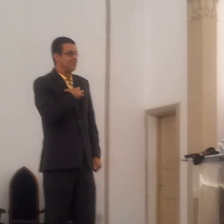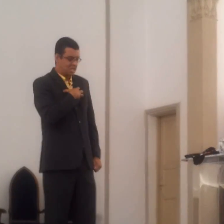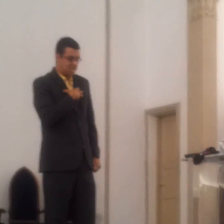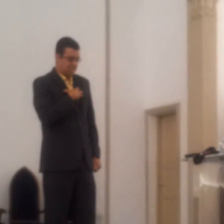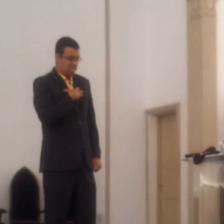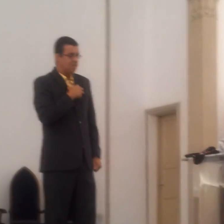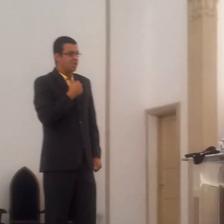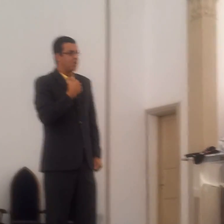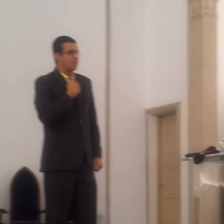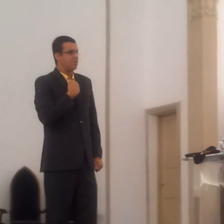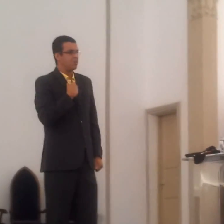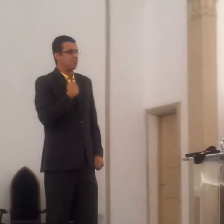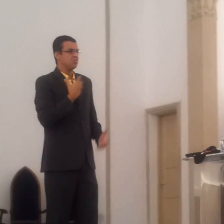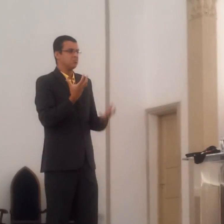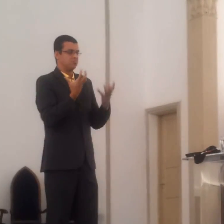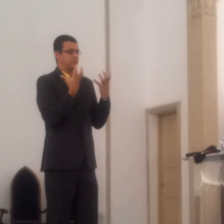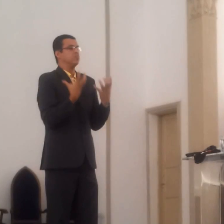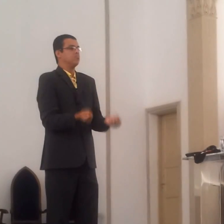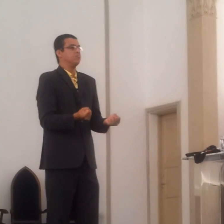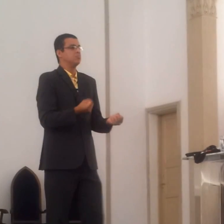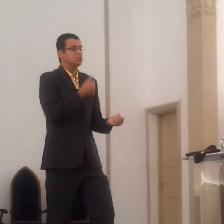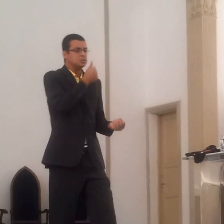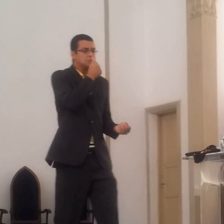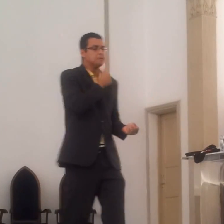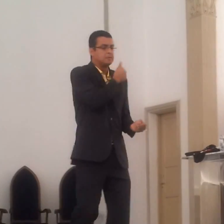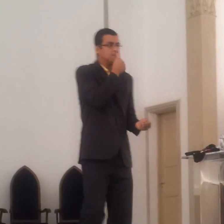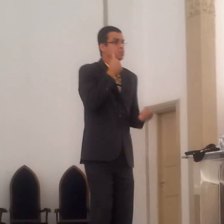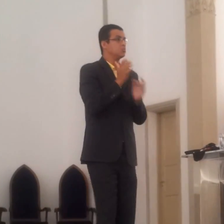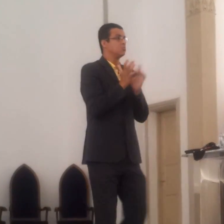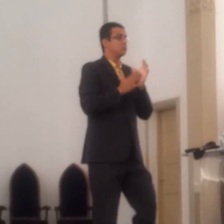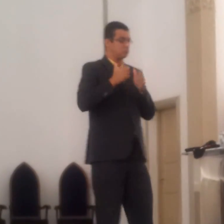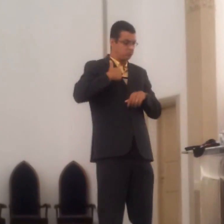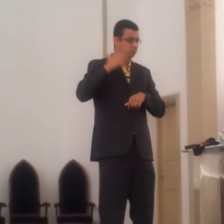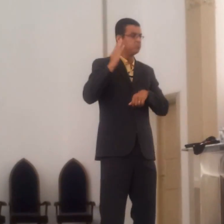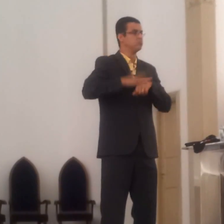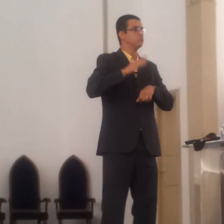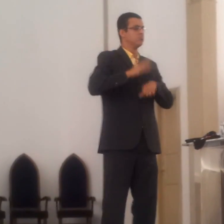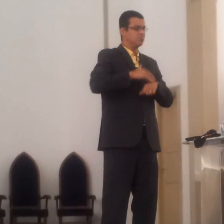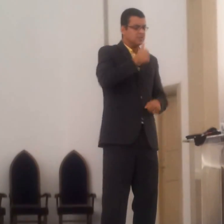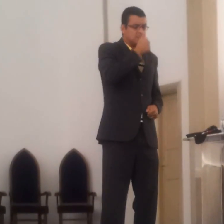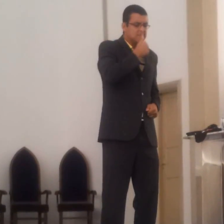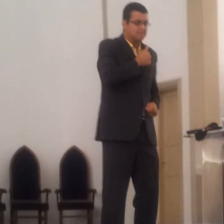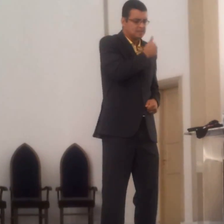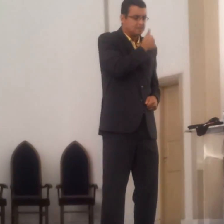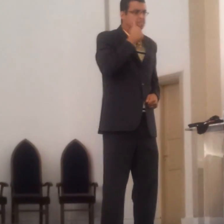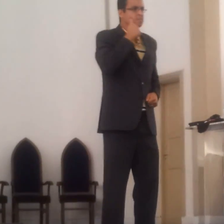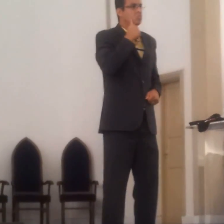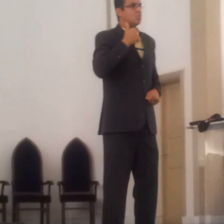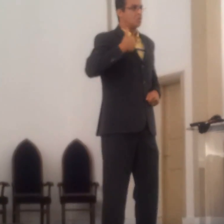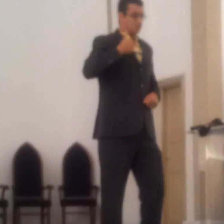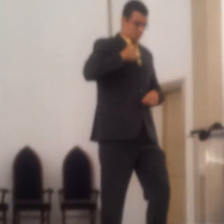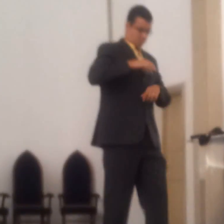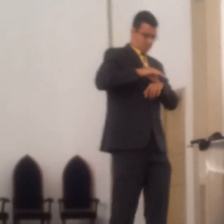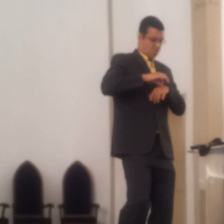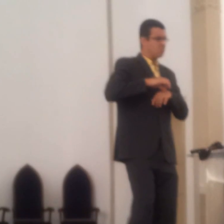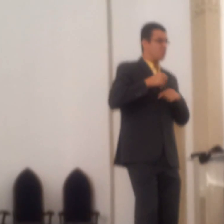Ele olhou para aquela multidão e compadeceu-se dela. Jesus, em jejum, em oração, ali, buscando de